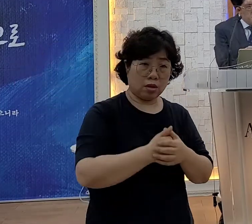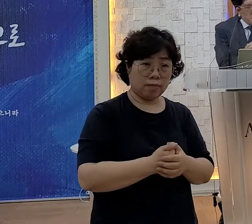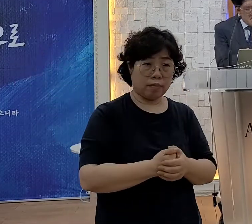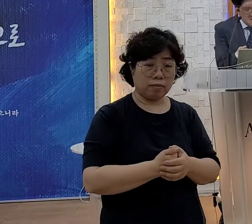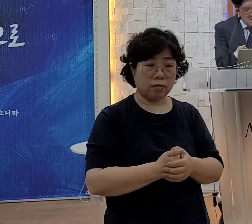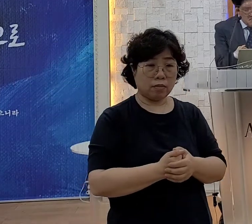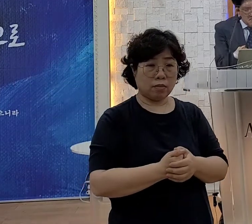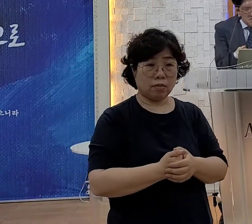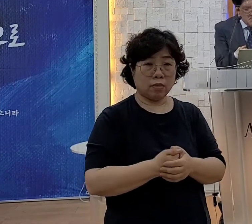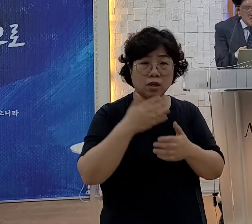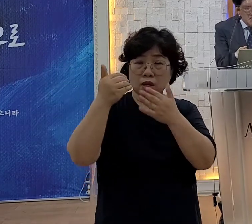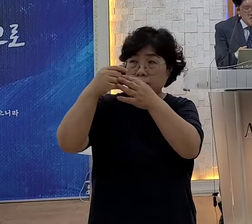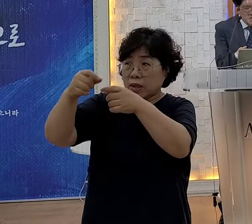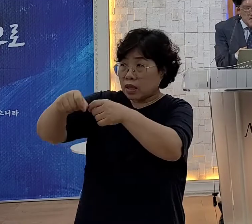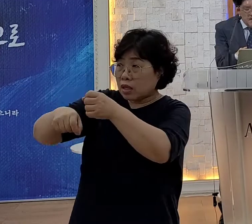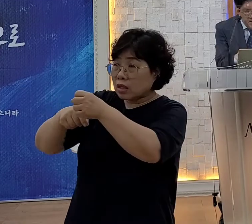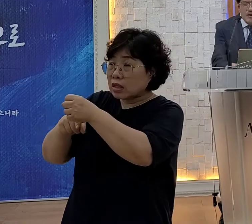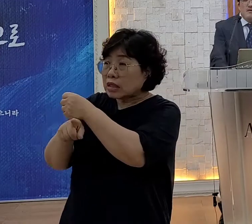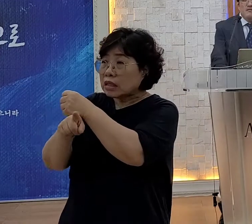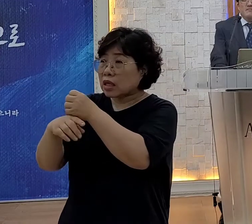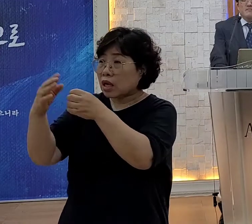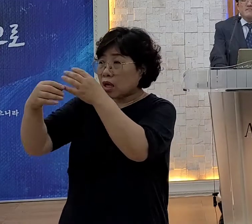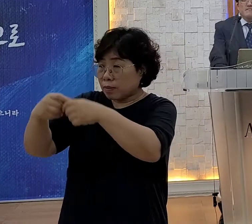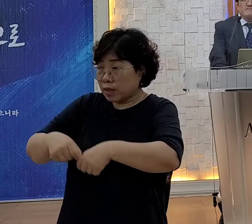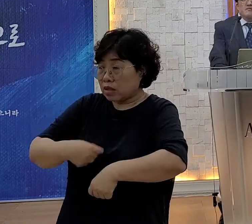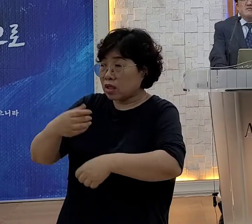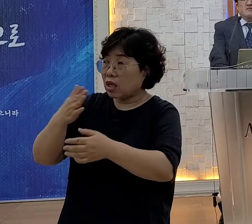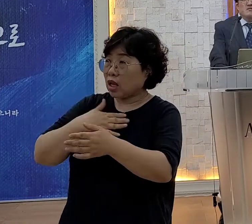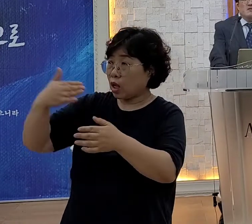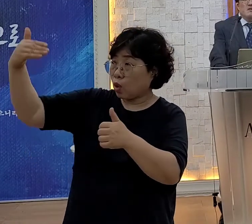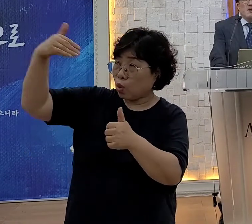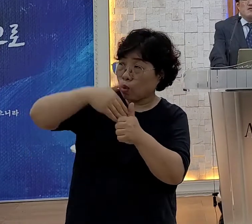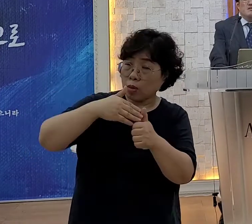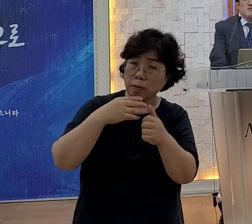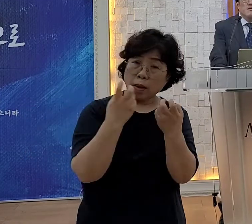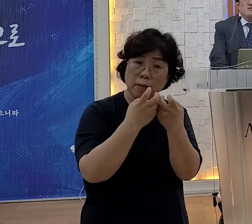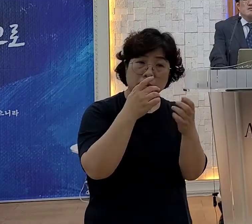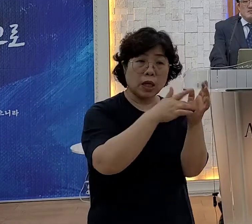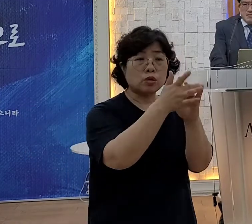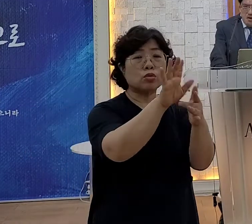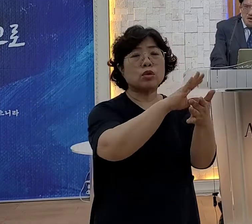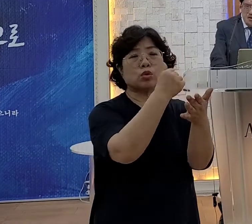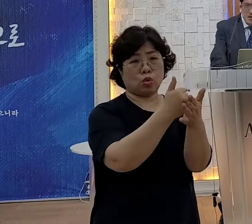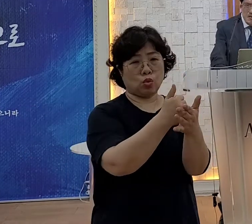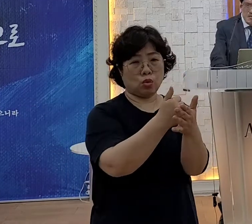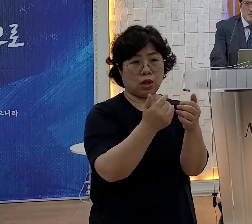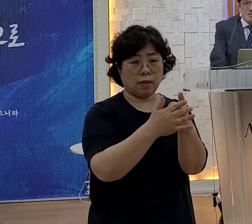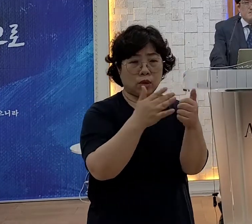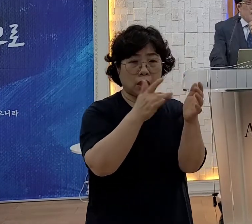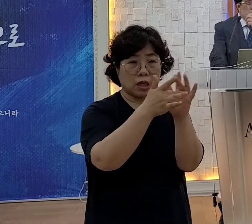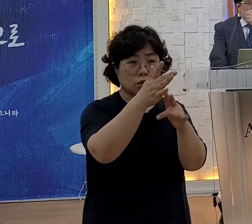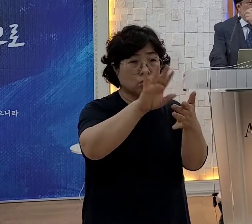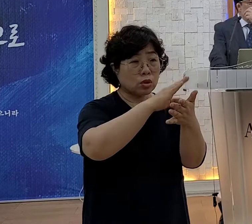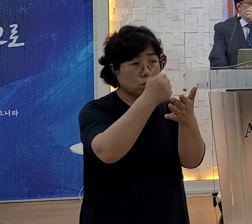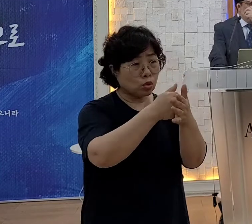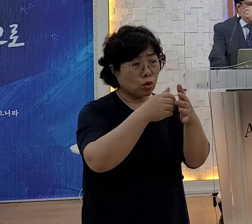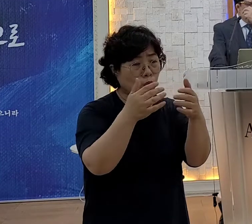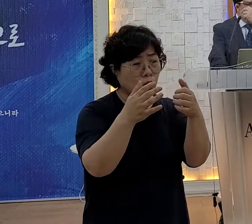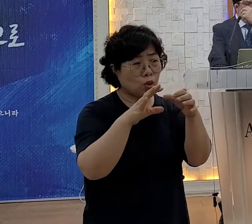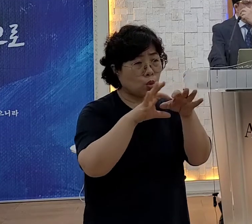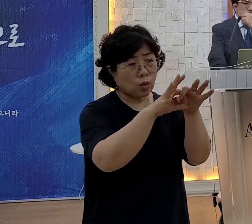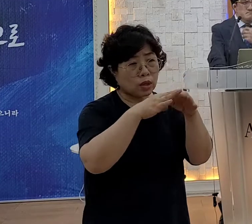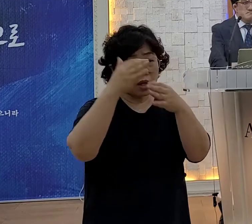온다고요? 모든 믿는 자에게 미치는 하나님의 의다. 여러분, 이거 말 잘